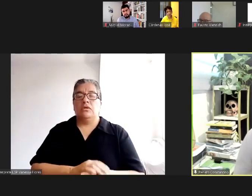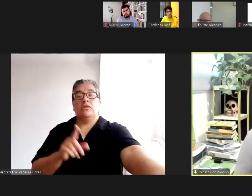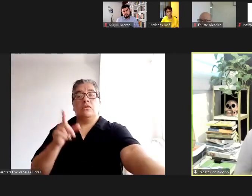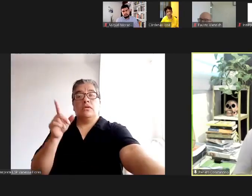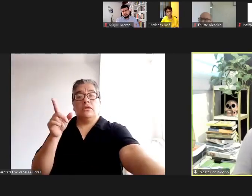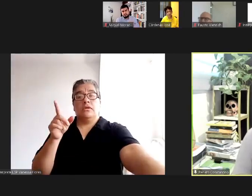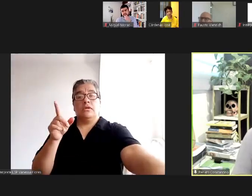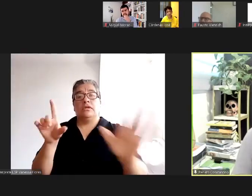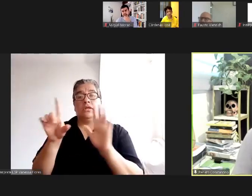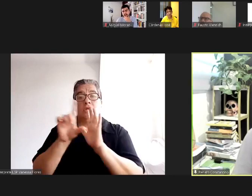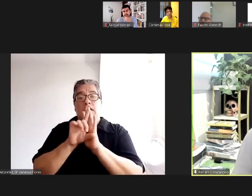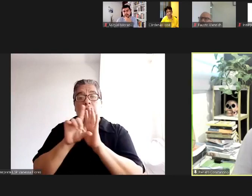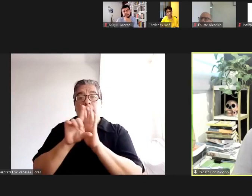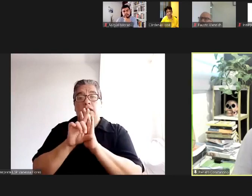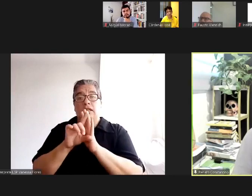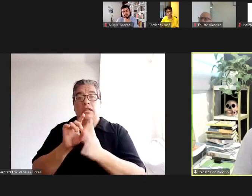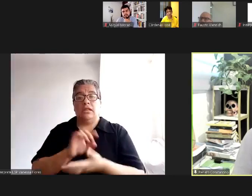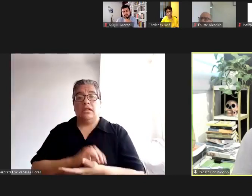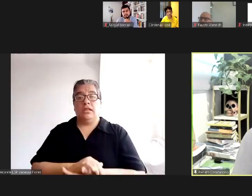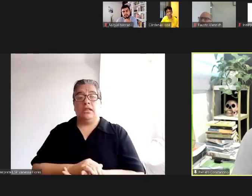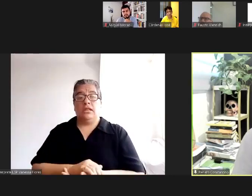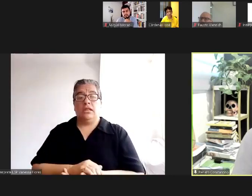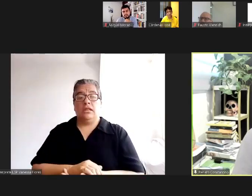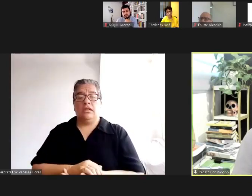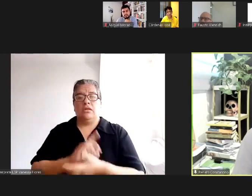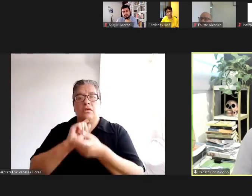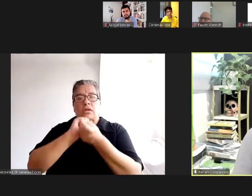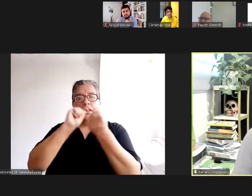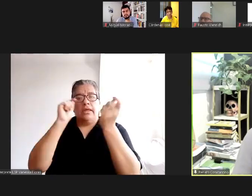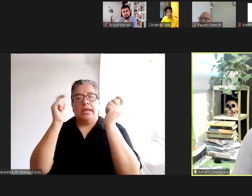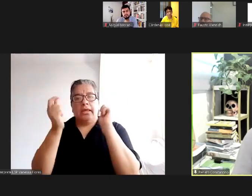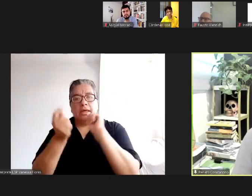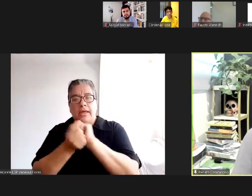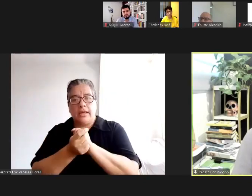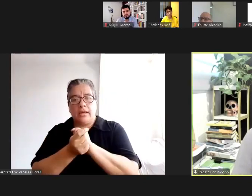se introducen ciertos cambios. Claro, hay una autógrafa remitida